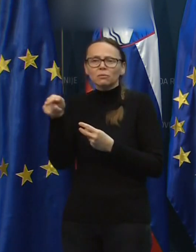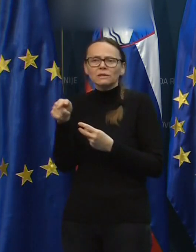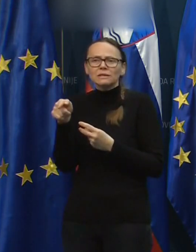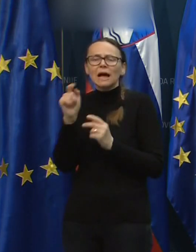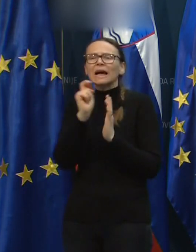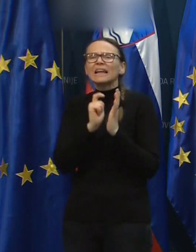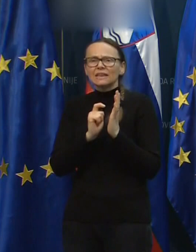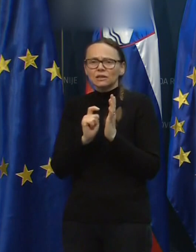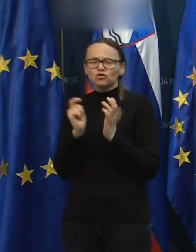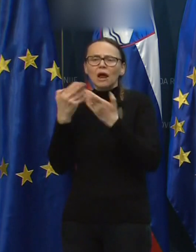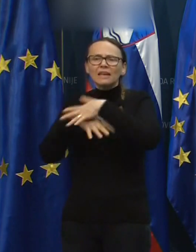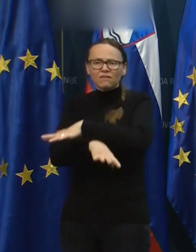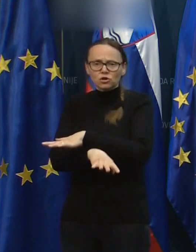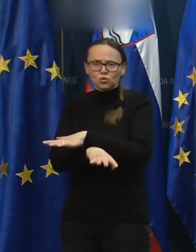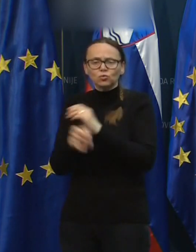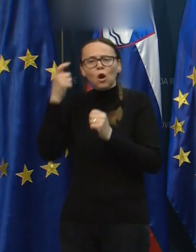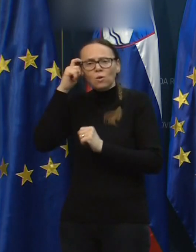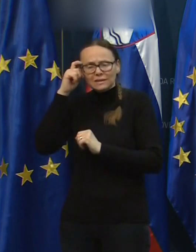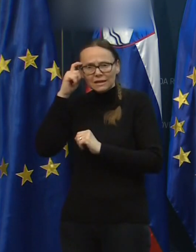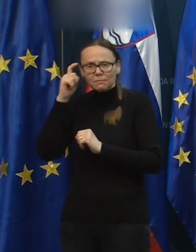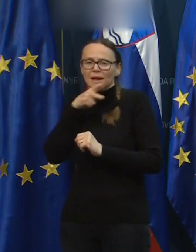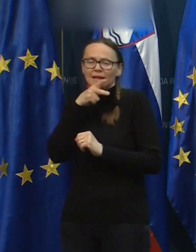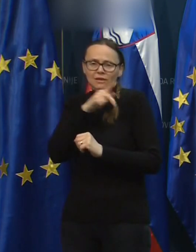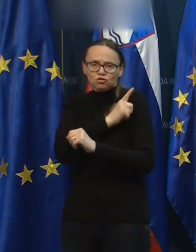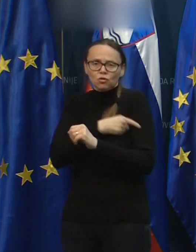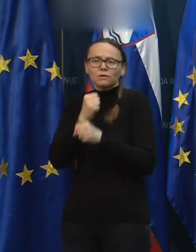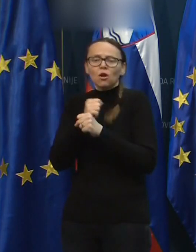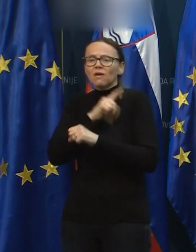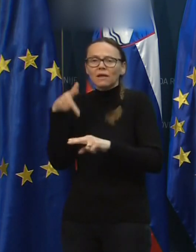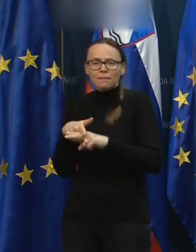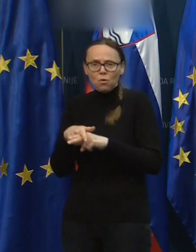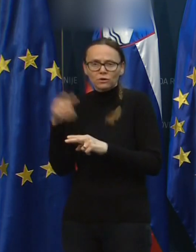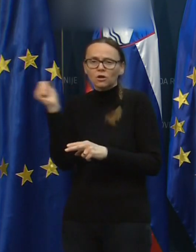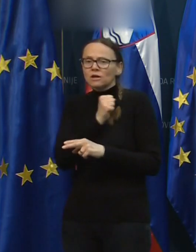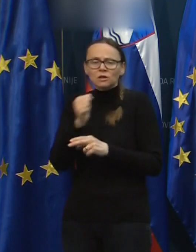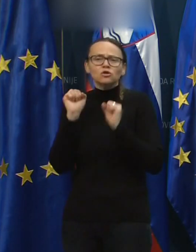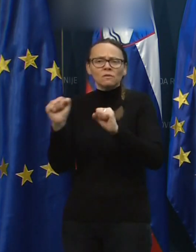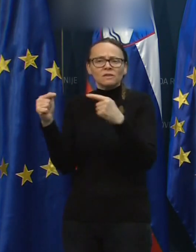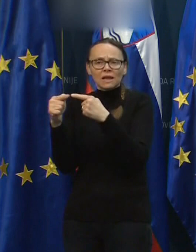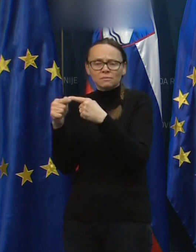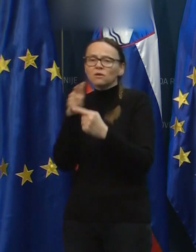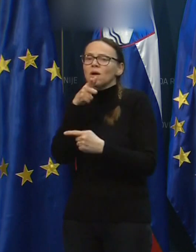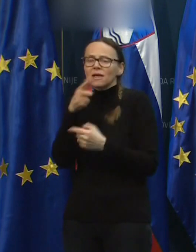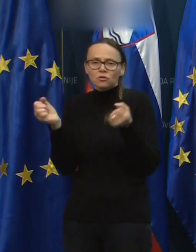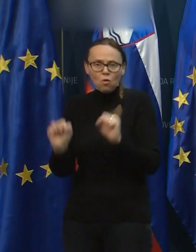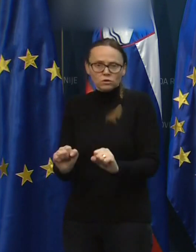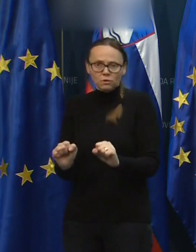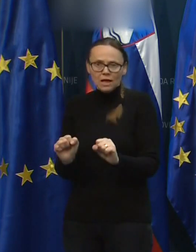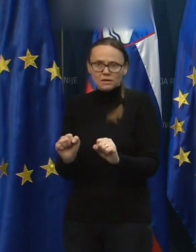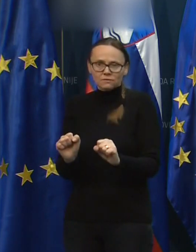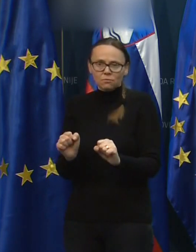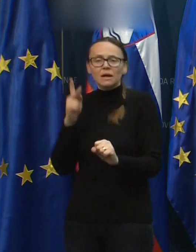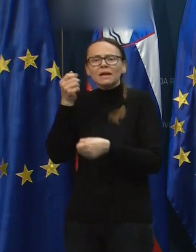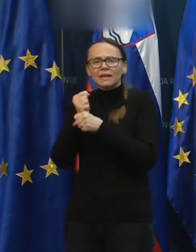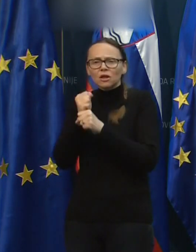infrastruktura, torej oskrba za električno energijo, delovala nemoteno. Zato smo v neprestanem stiku z elektrogospodarstvom, ki ravna